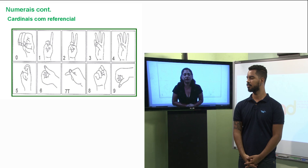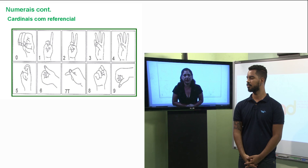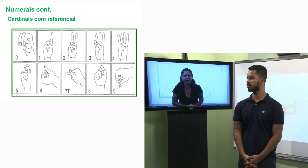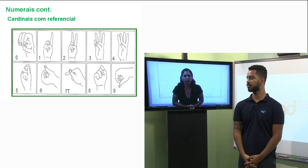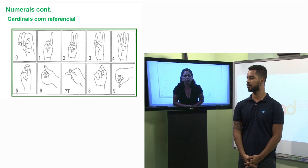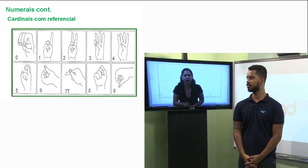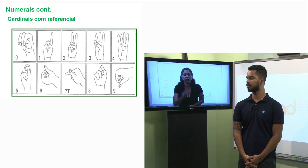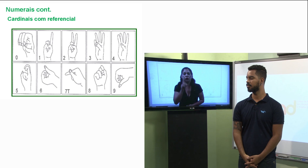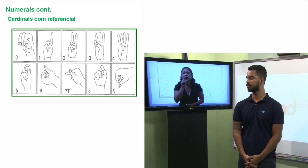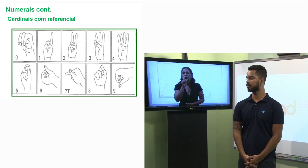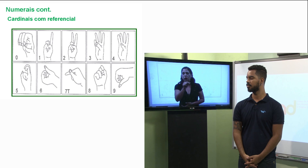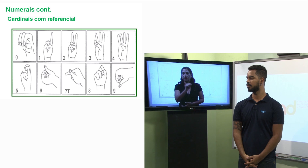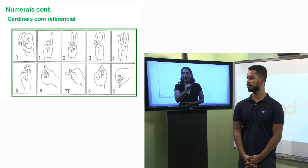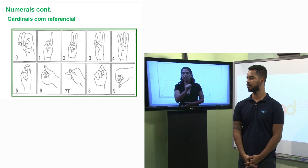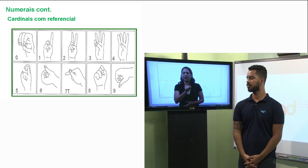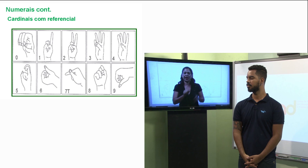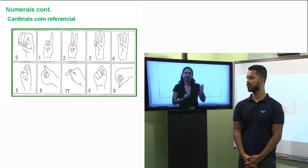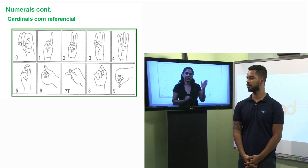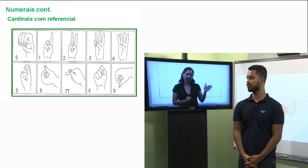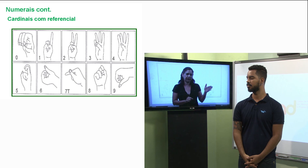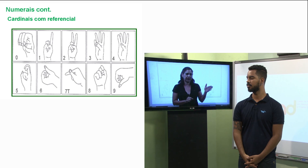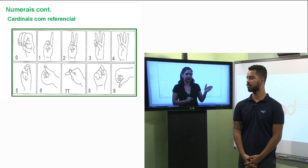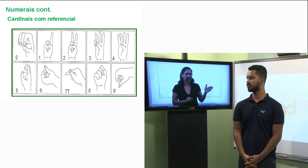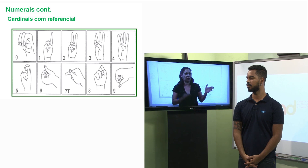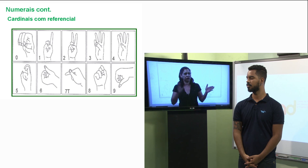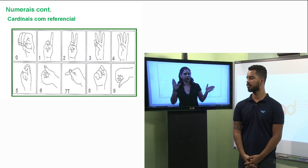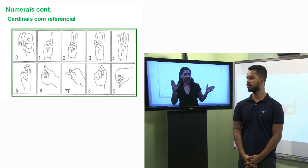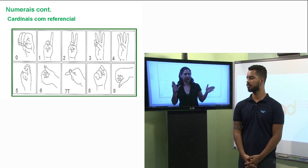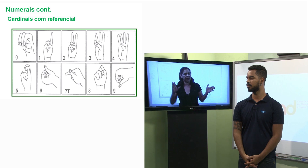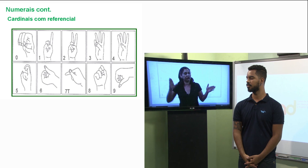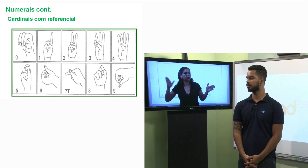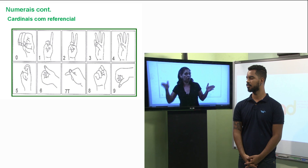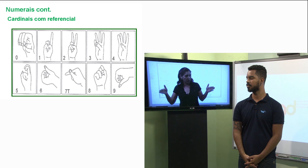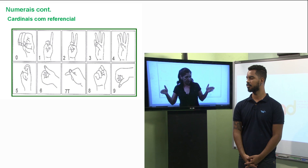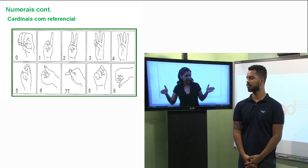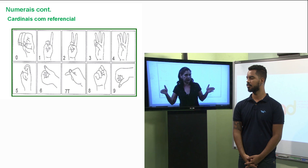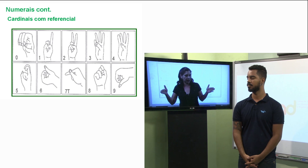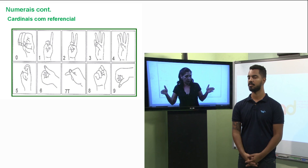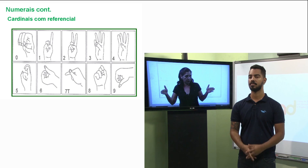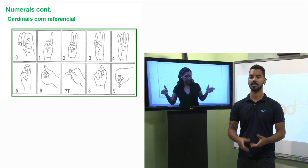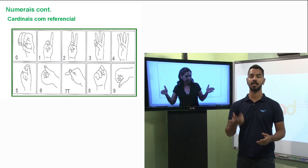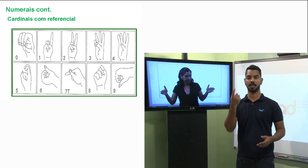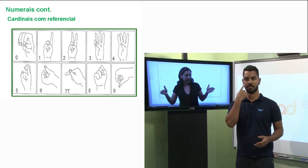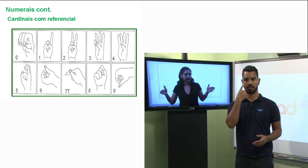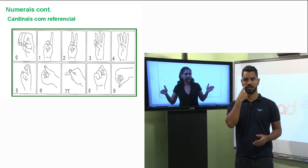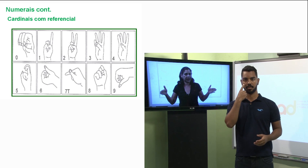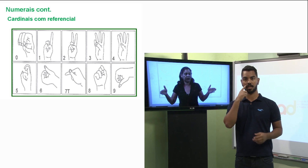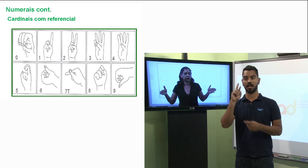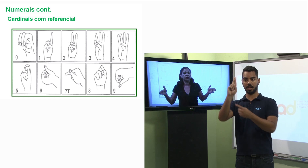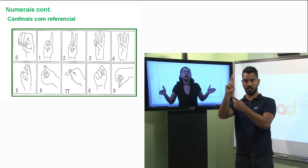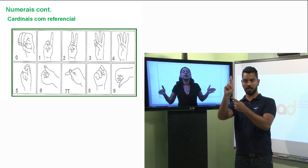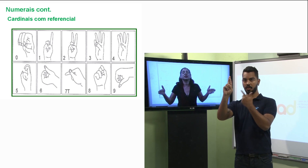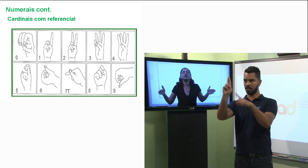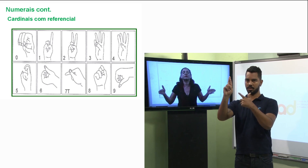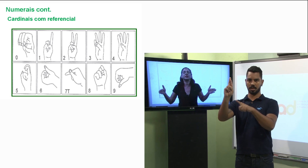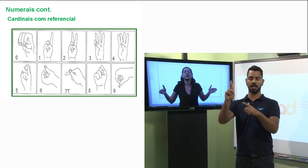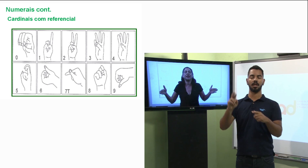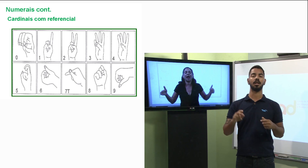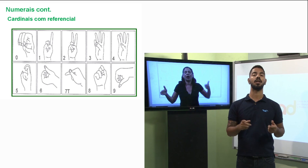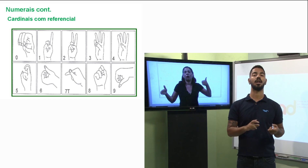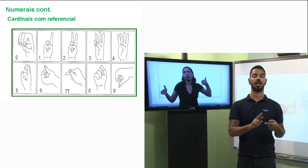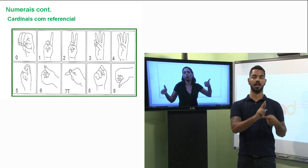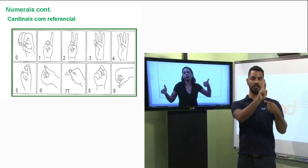Bom, vamos diferenciar um pouquinho os cardinais sem referencial dos cardinais com referencial? Certo. Então,